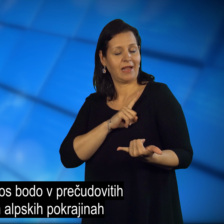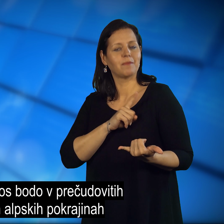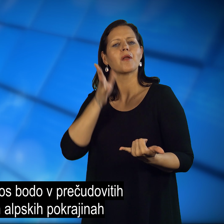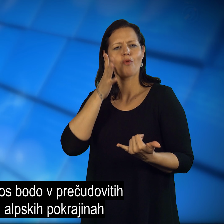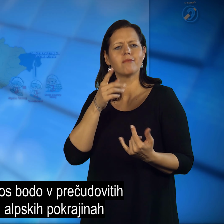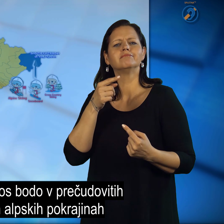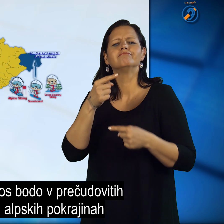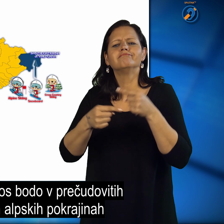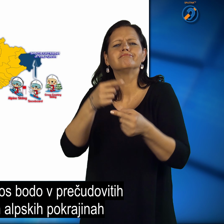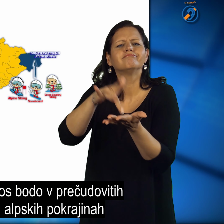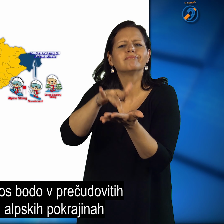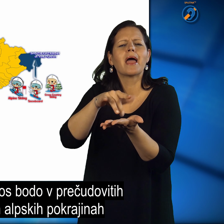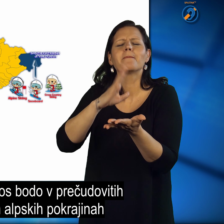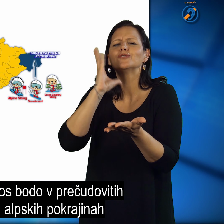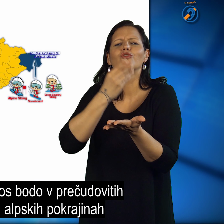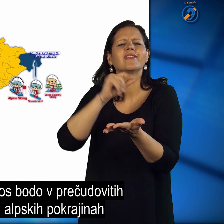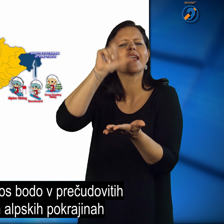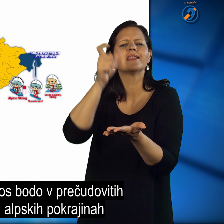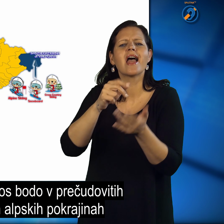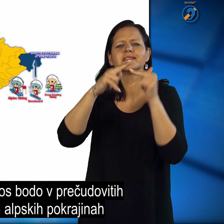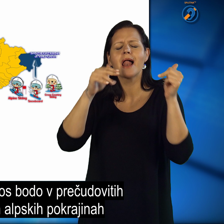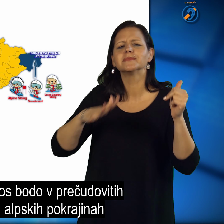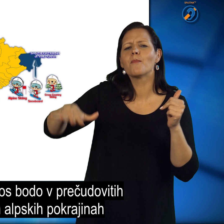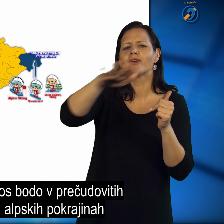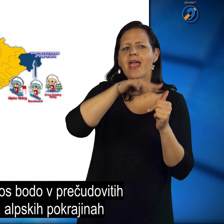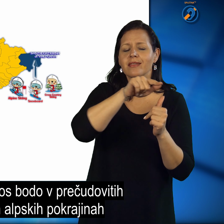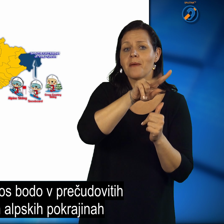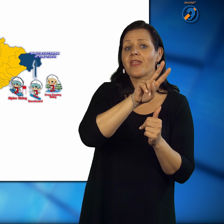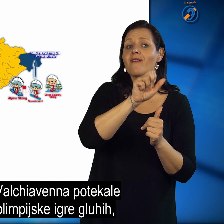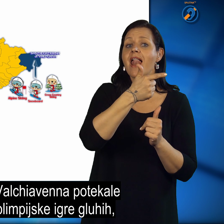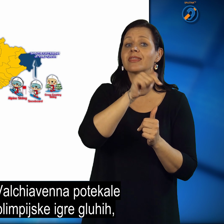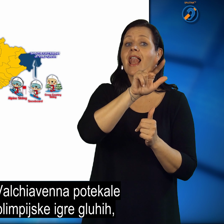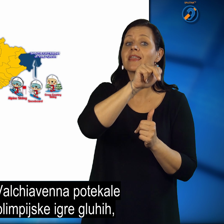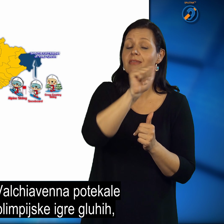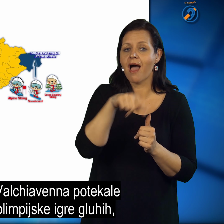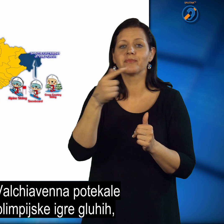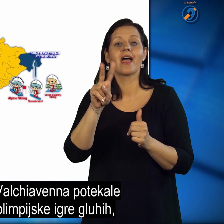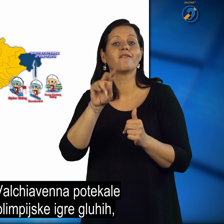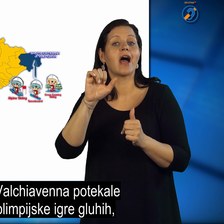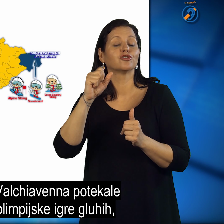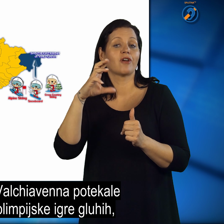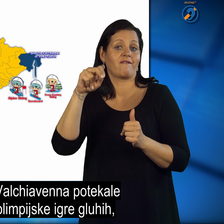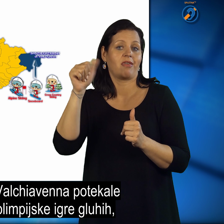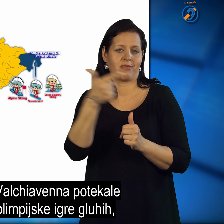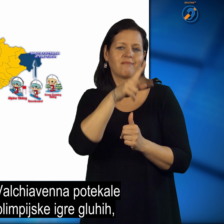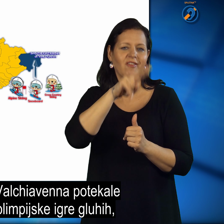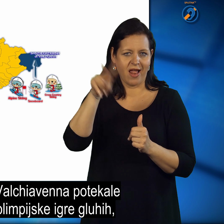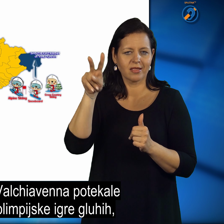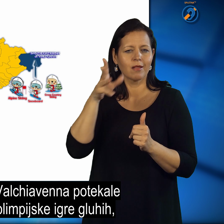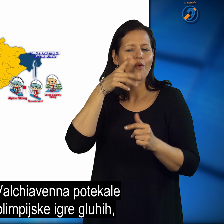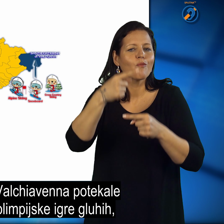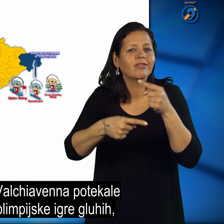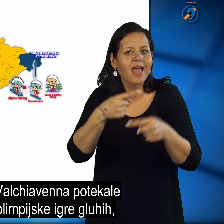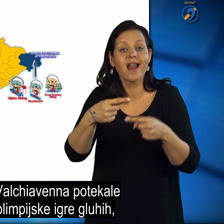Decembra letos bodo v prečudovitih italijanskih alpskih pokrajinah Valtellina in Valchiavenna potekale